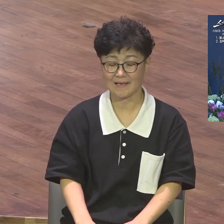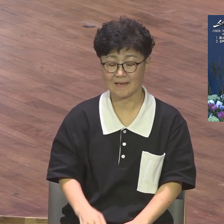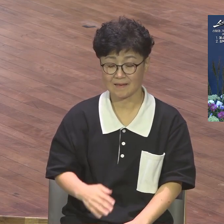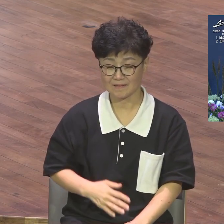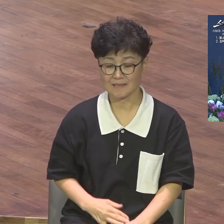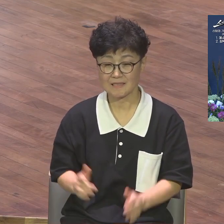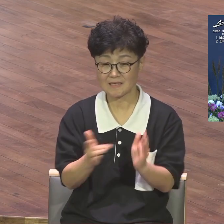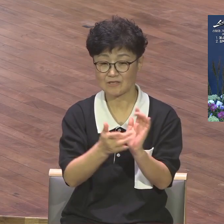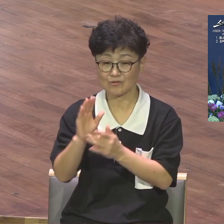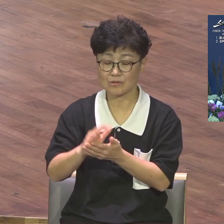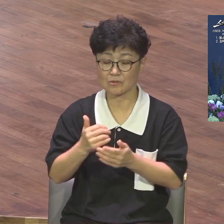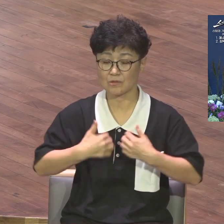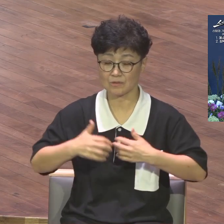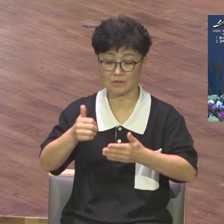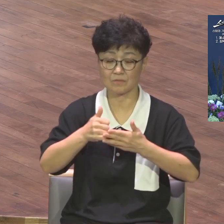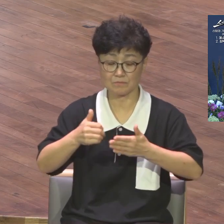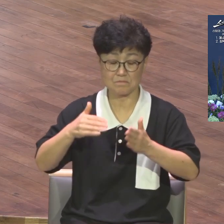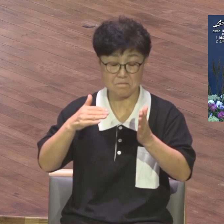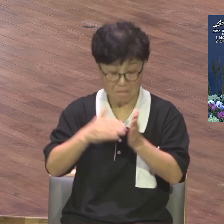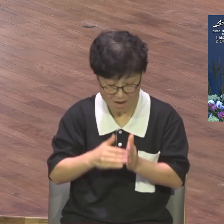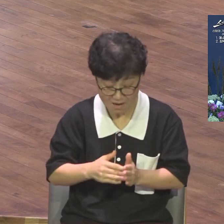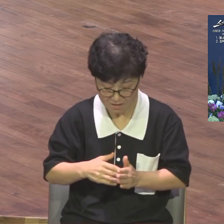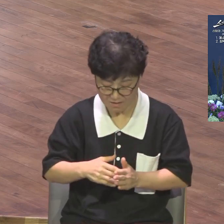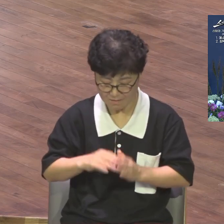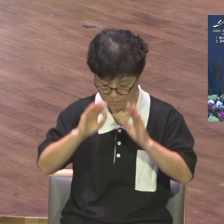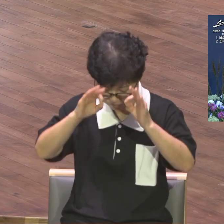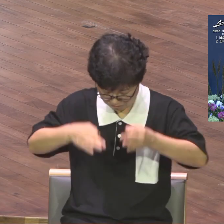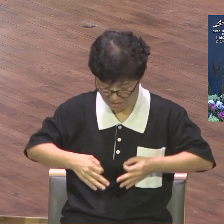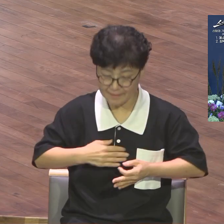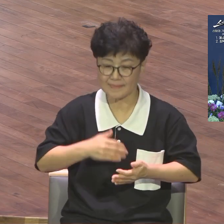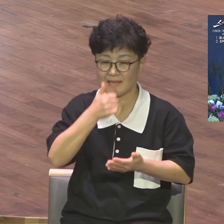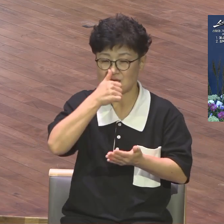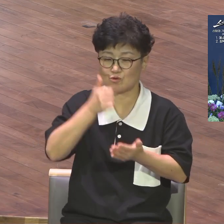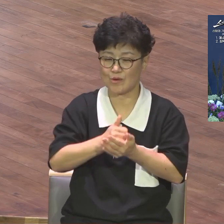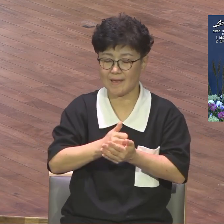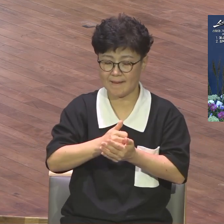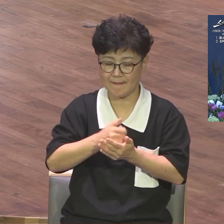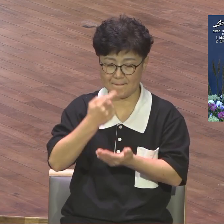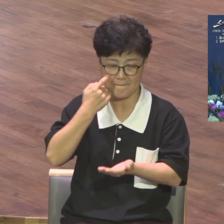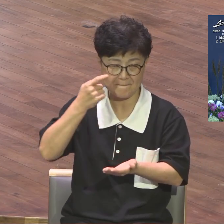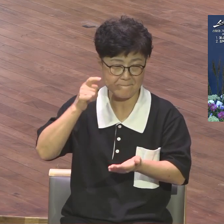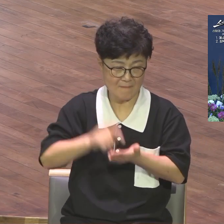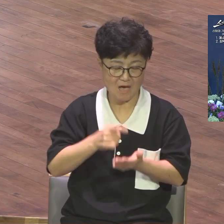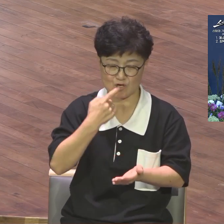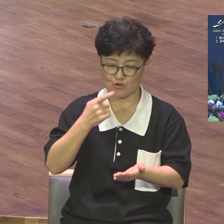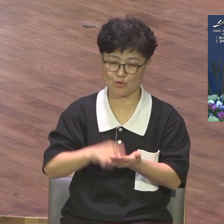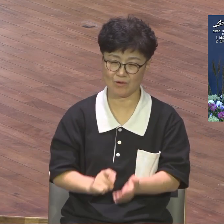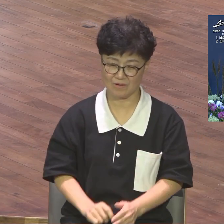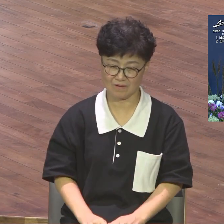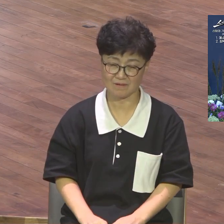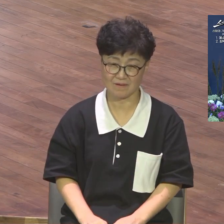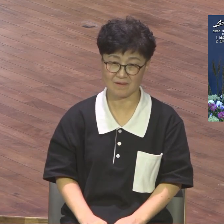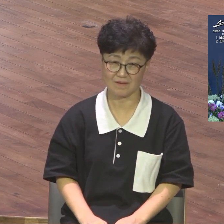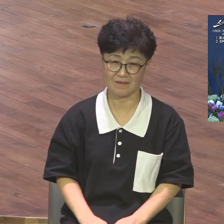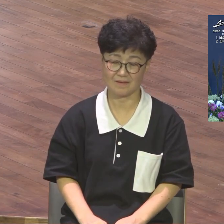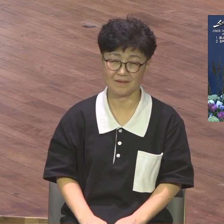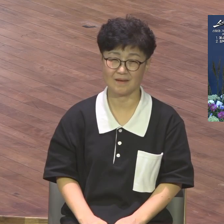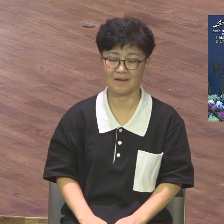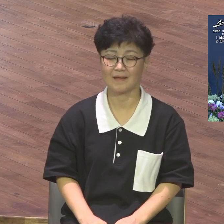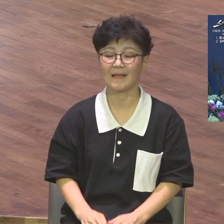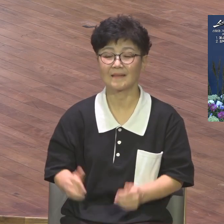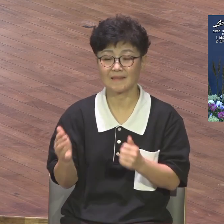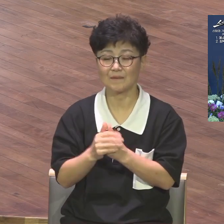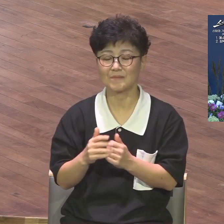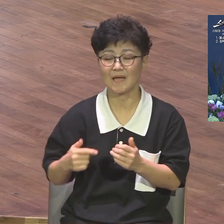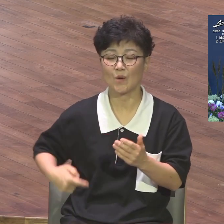자신이 발견되기 시작하는 겁니다. 그리고 마음의 해계가 이제 행동으로 이어지는 거. 그래서 이번 주 강단 말씀대로